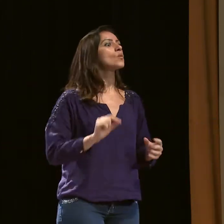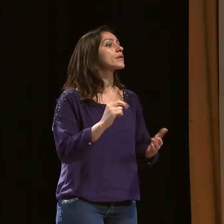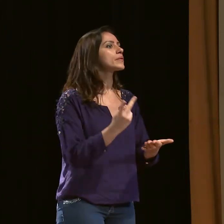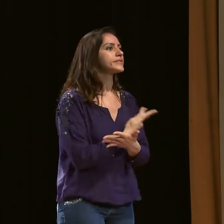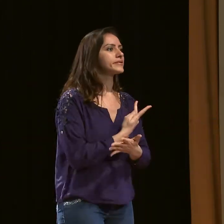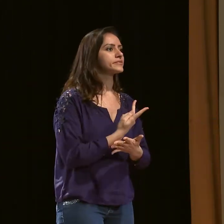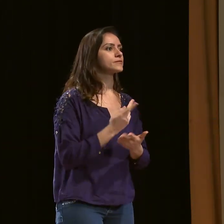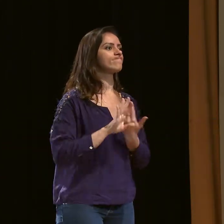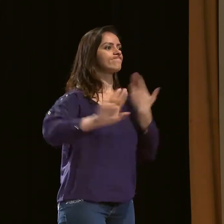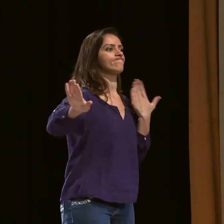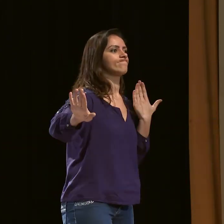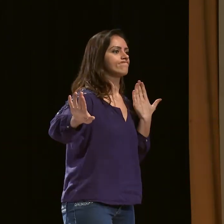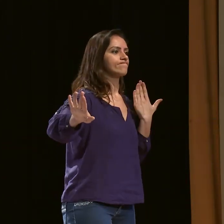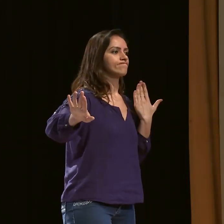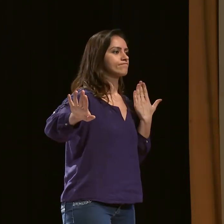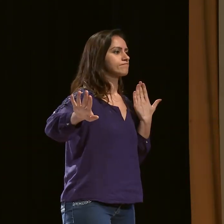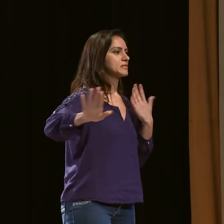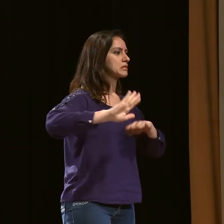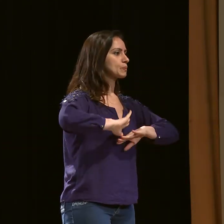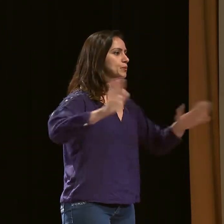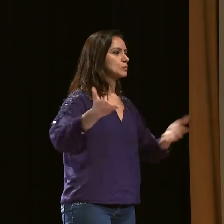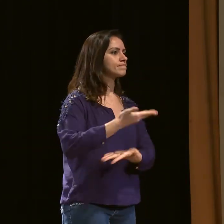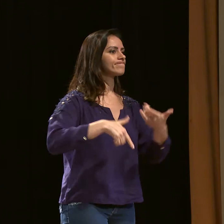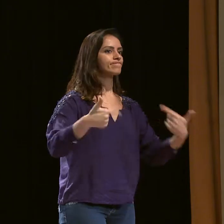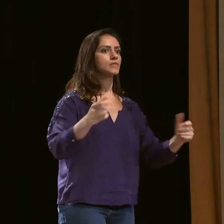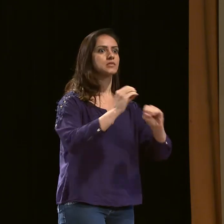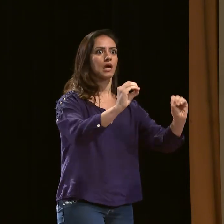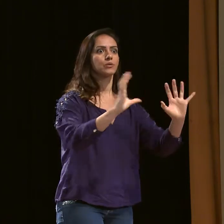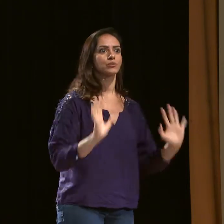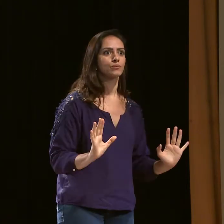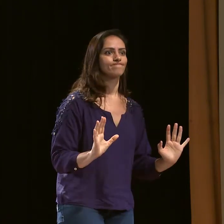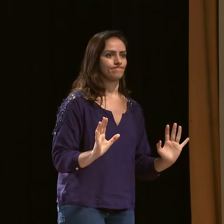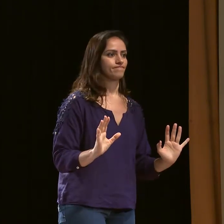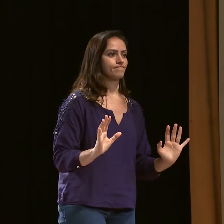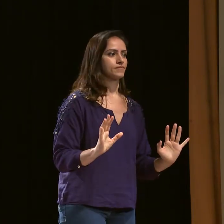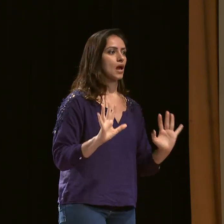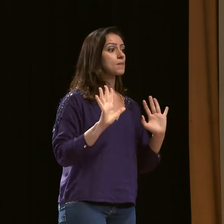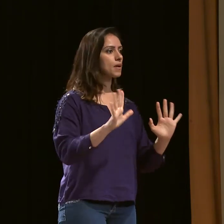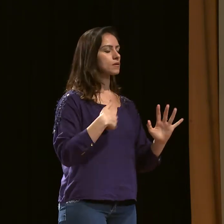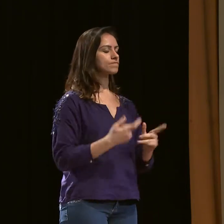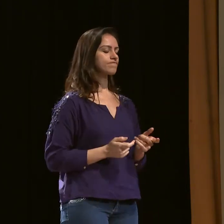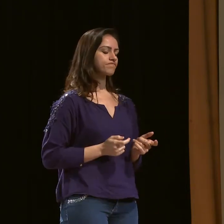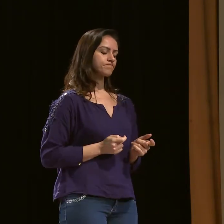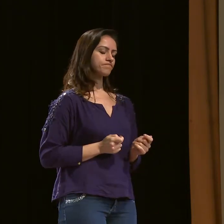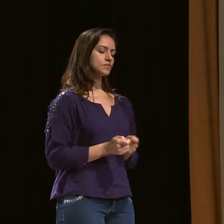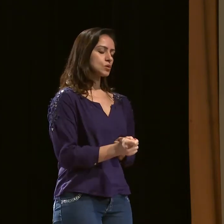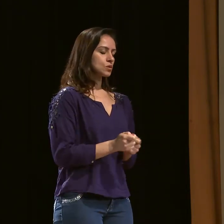me exaltado com ela, o que teria acontecido? Eu teria me afastado, né? Teria rompido aquele laço, eu teria, né, dentro do meu trabalho ia ser ruim. Então,